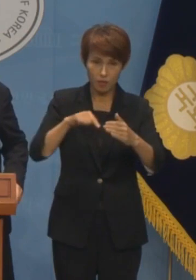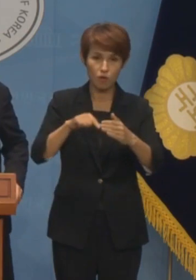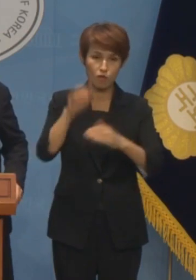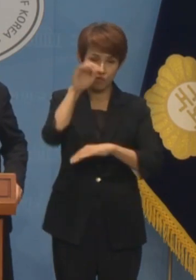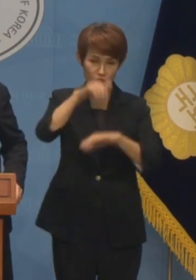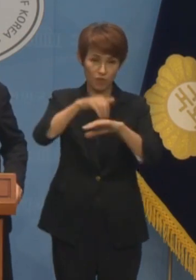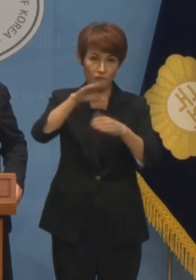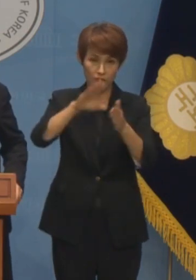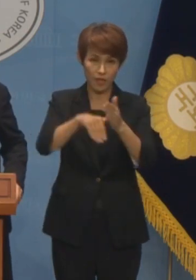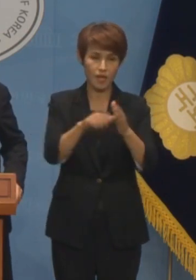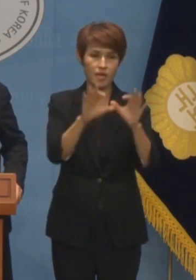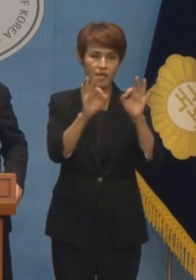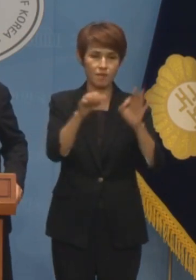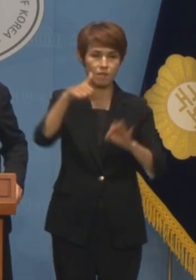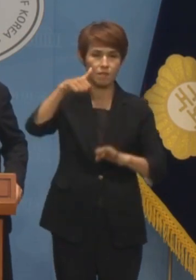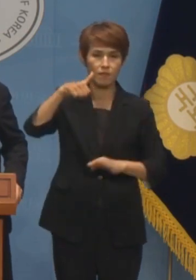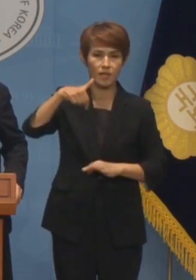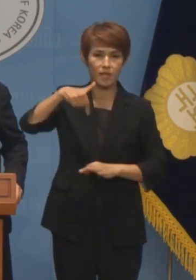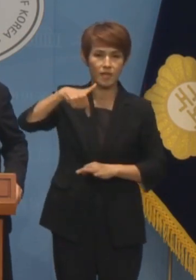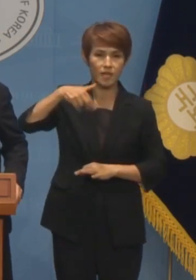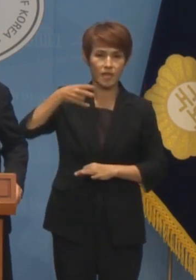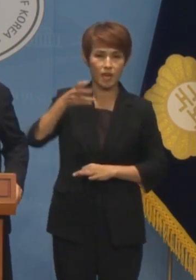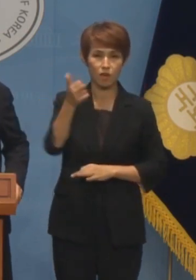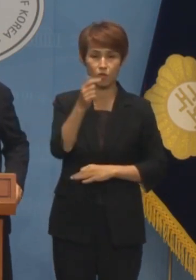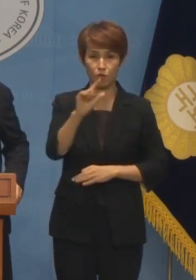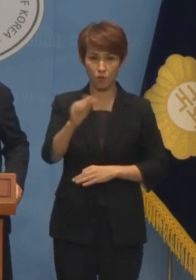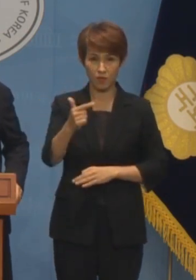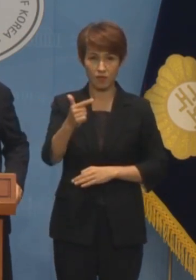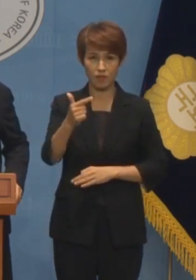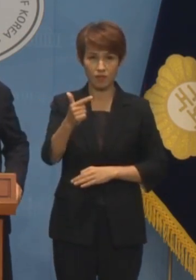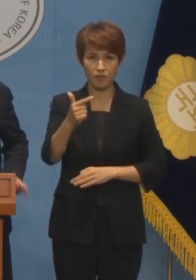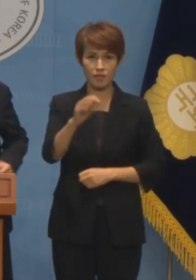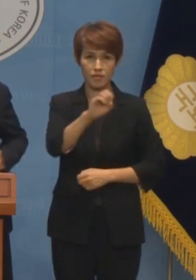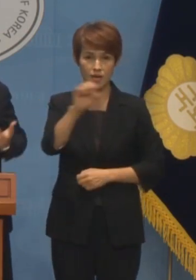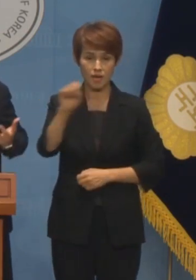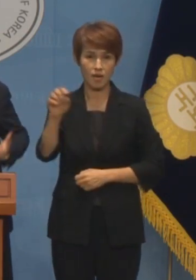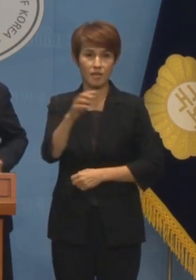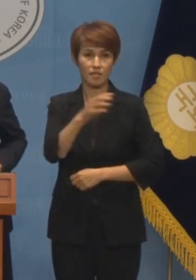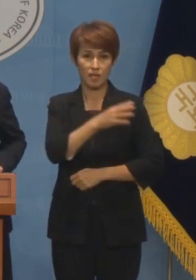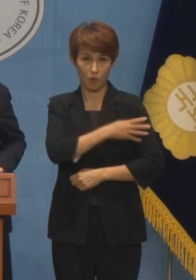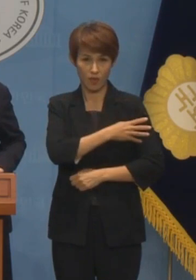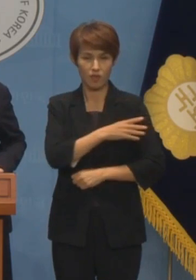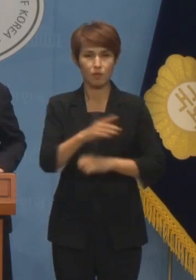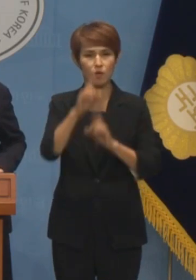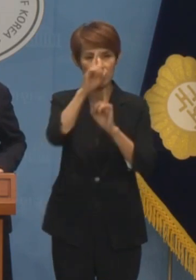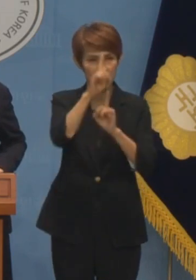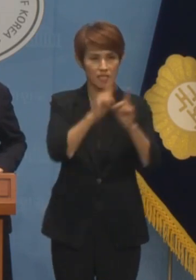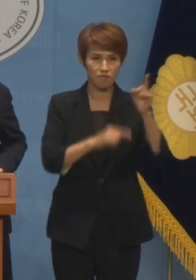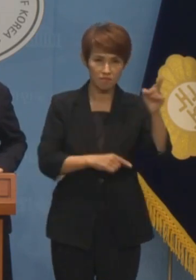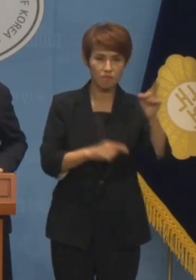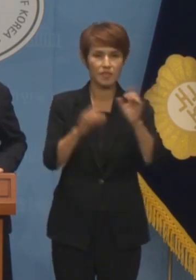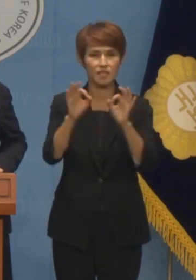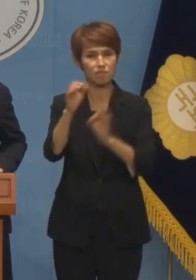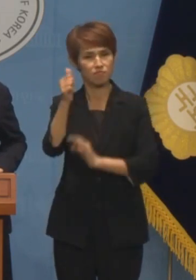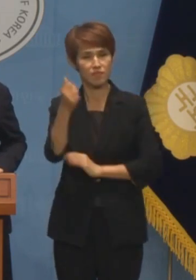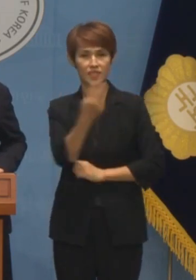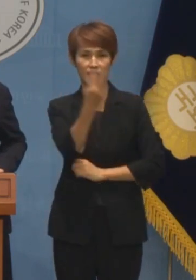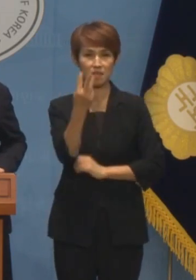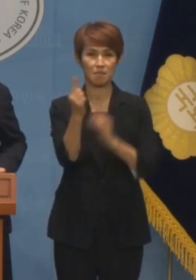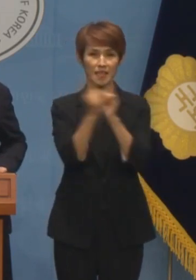김기환 사령관, 이종호, 김규현 이렇게 같이 만난